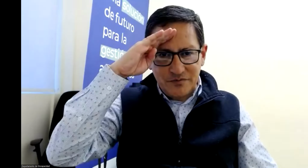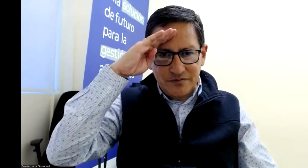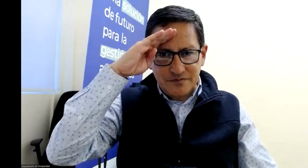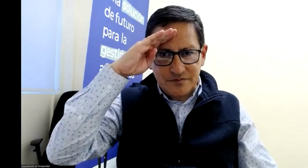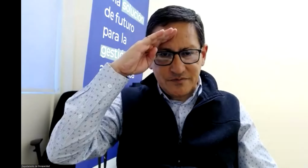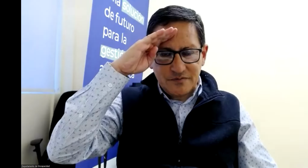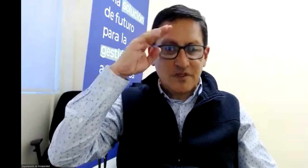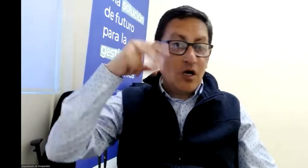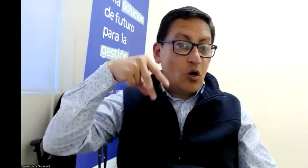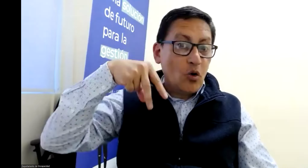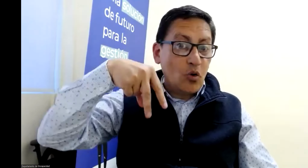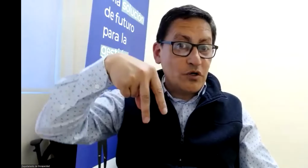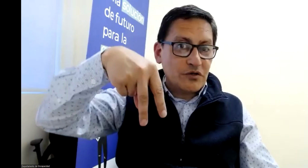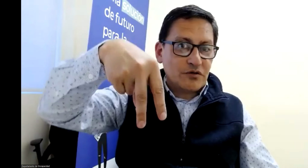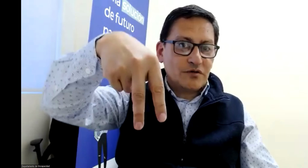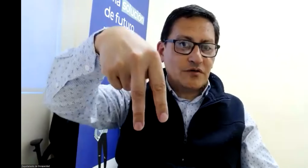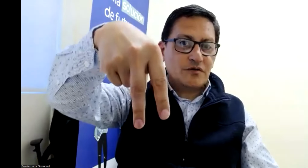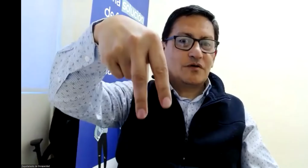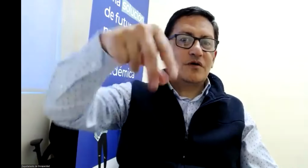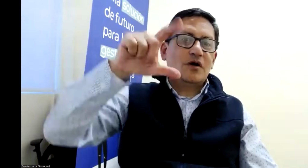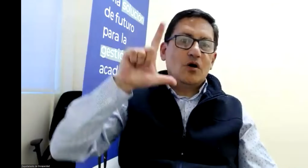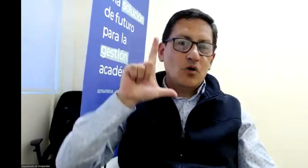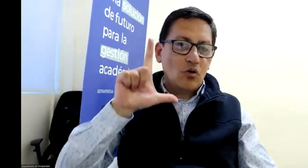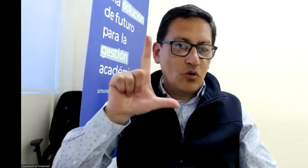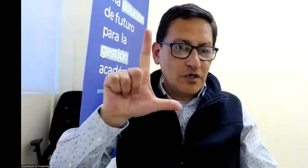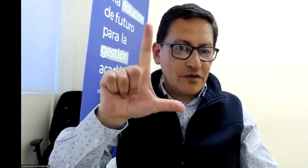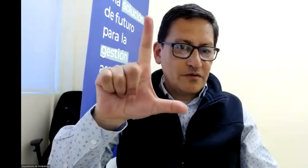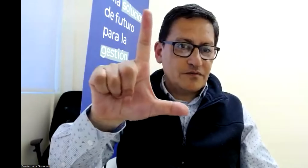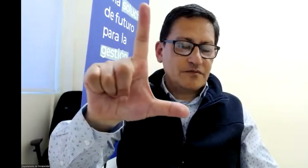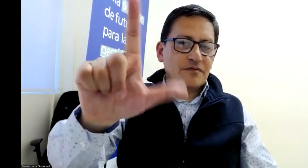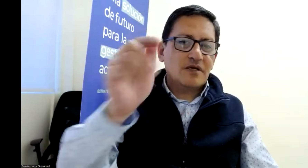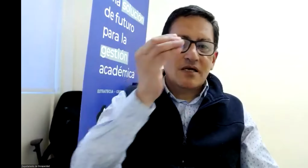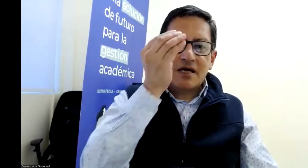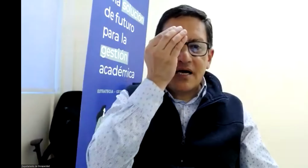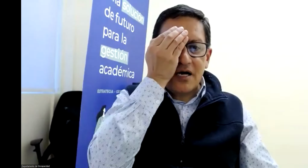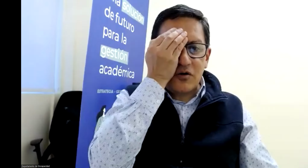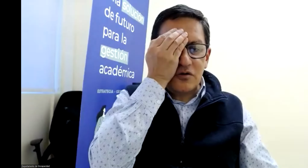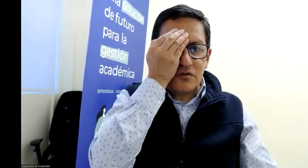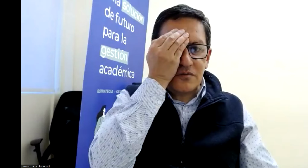junio julio agosto